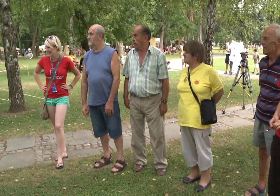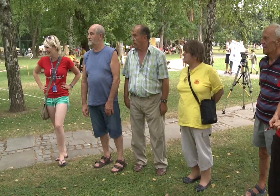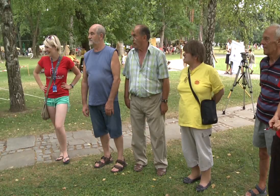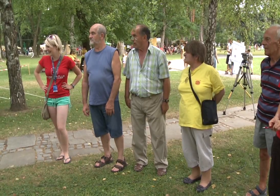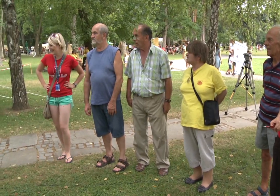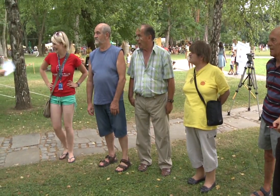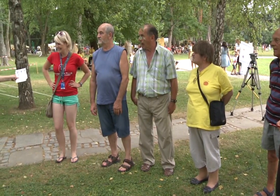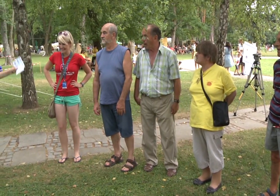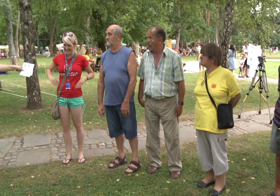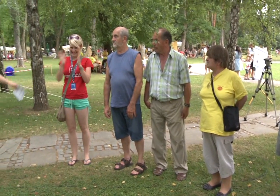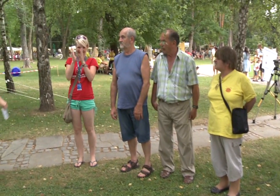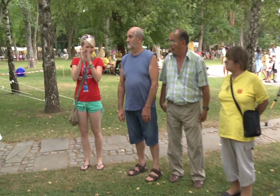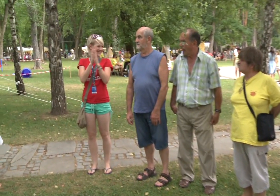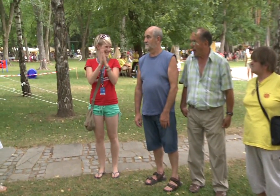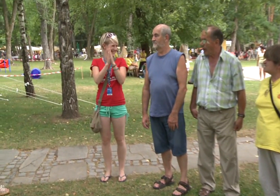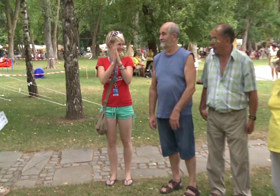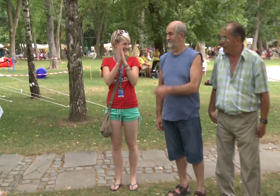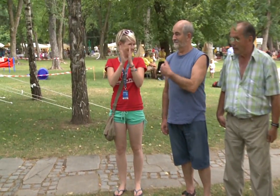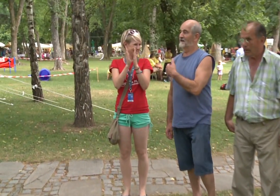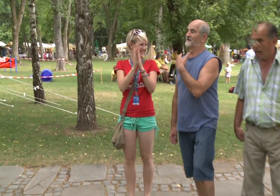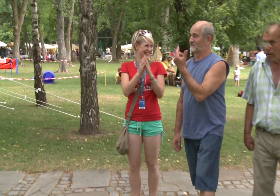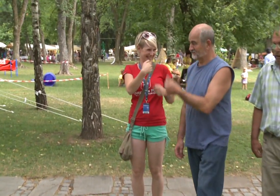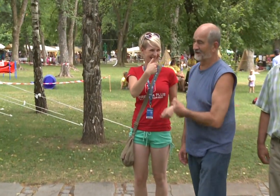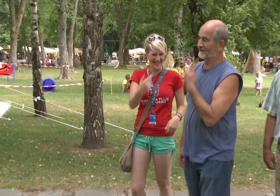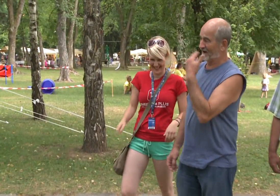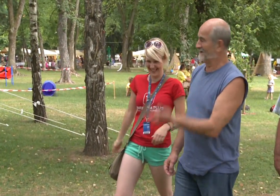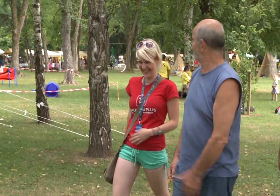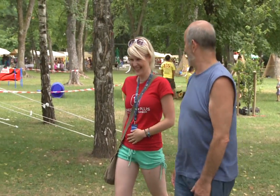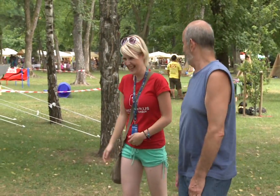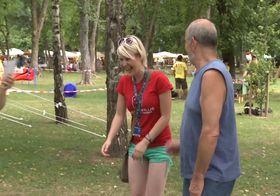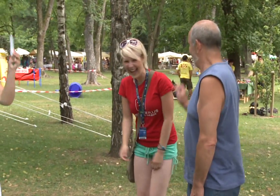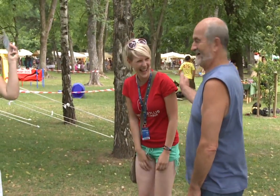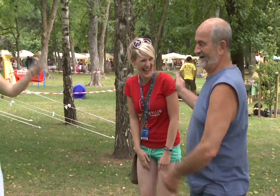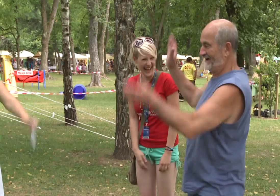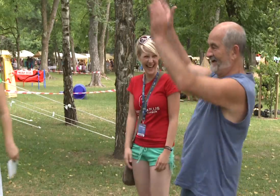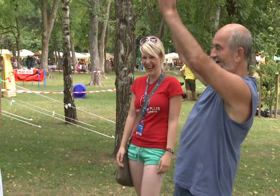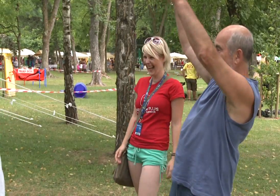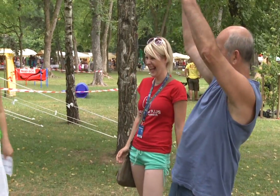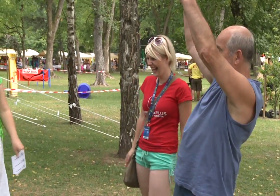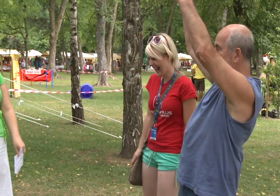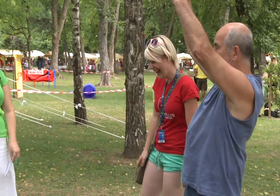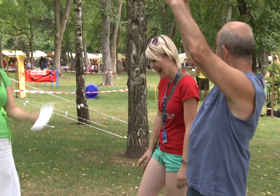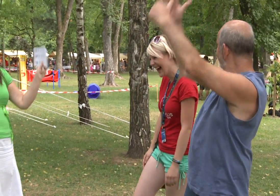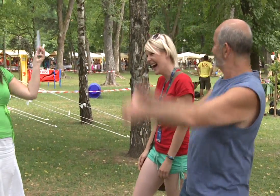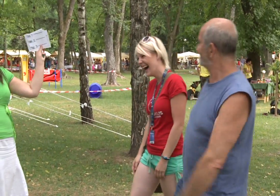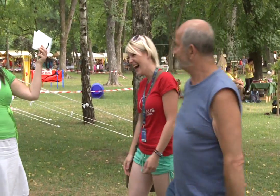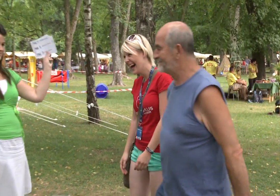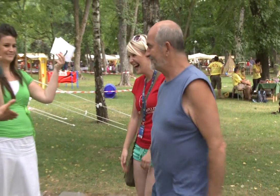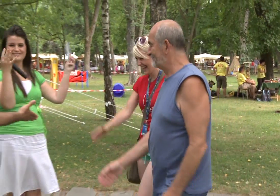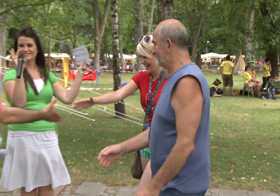Govorca sta Neva in Jože Koser. Bravo! 55 sekund sta potrebovala.